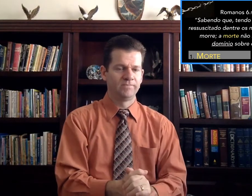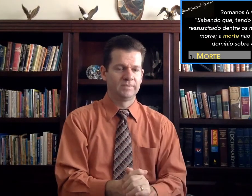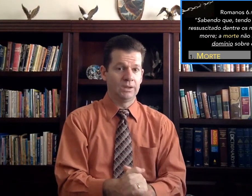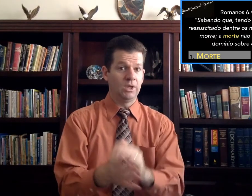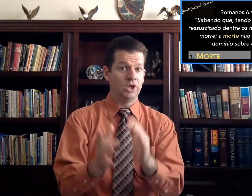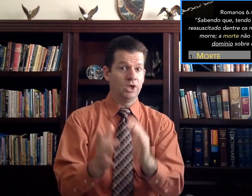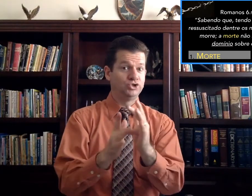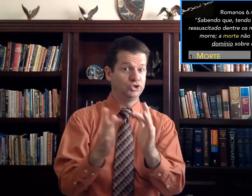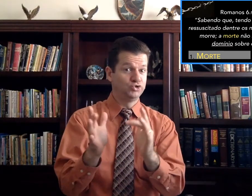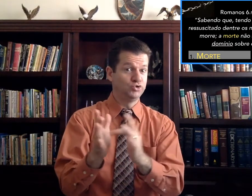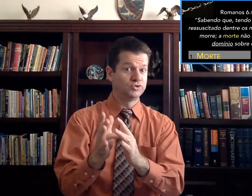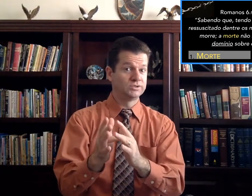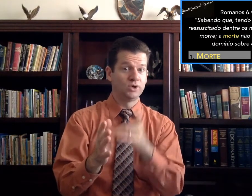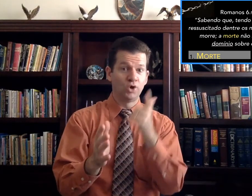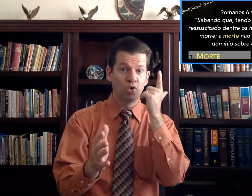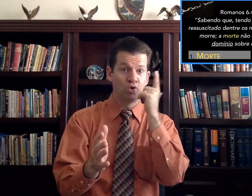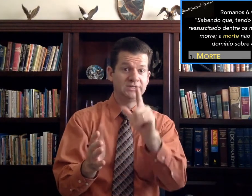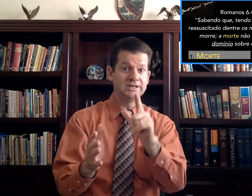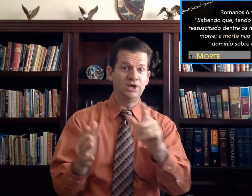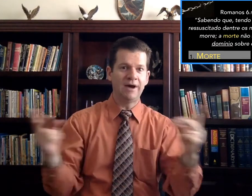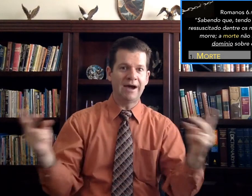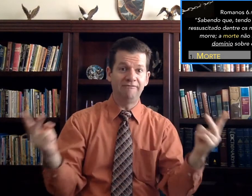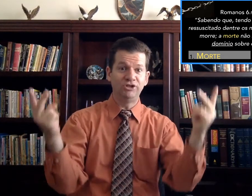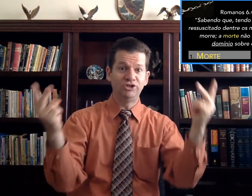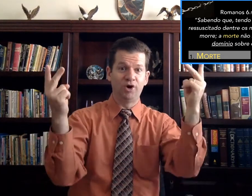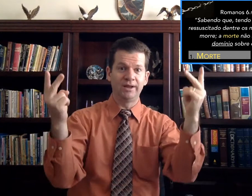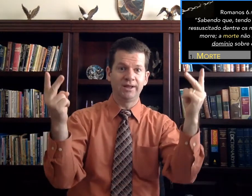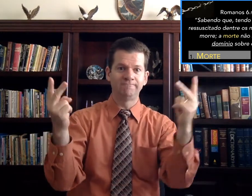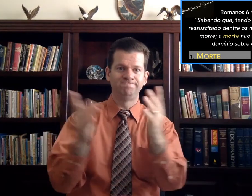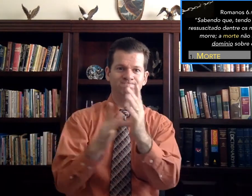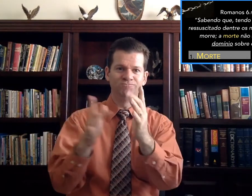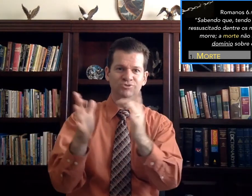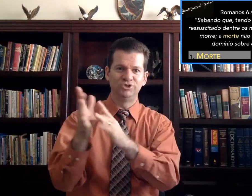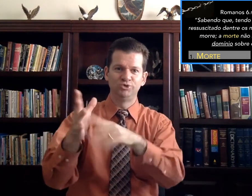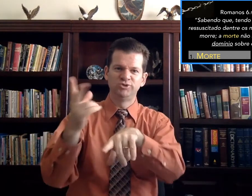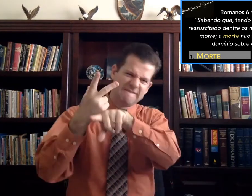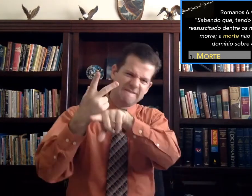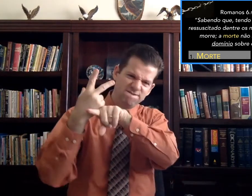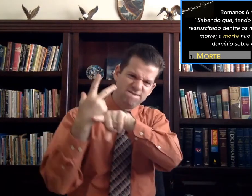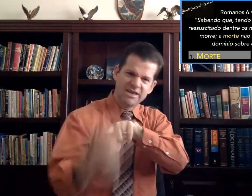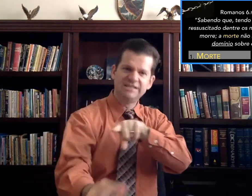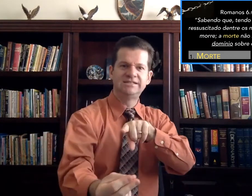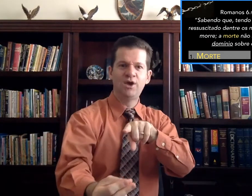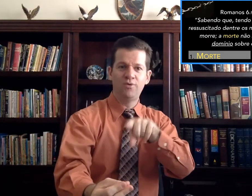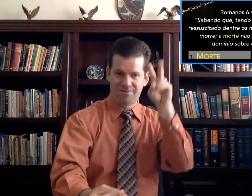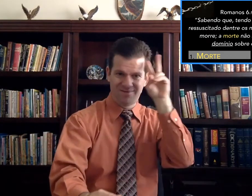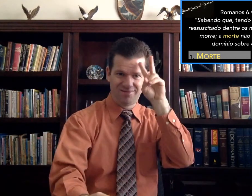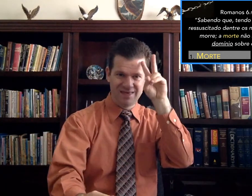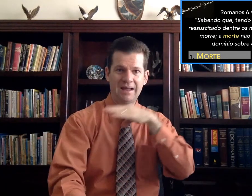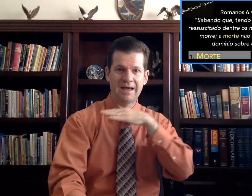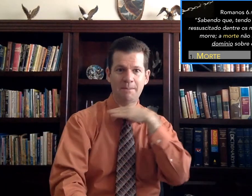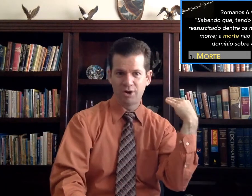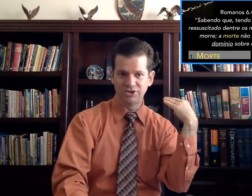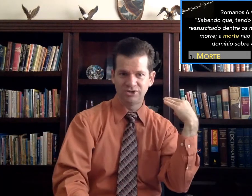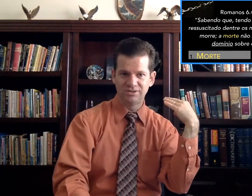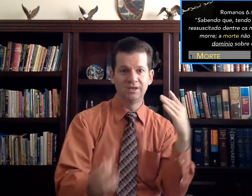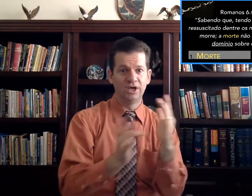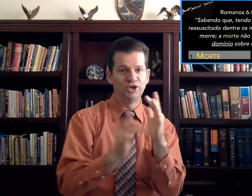Então, Jesus conseguiu a vitória, Jesus venceu, lembra, a morte.